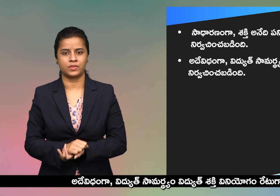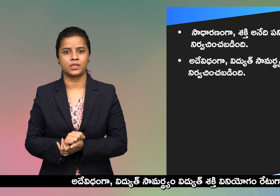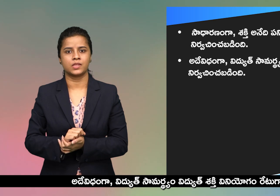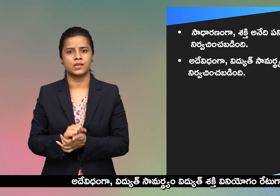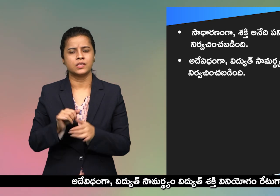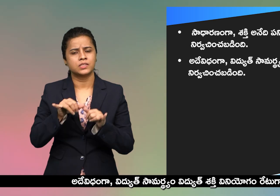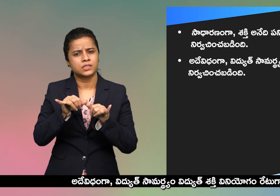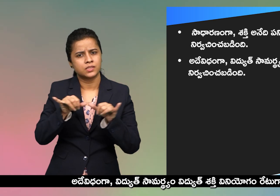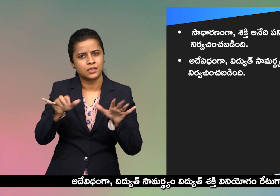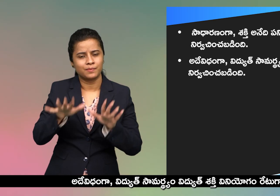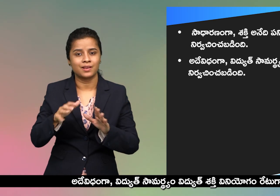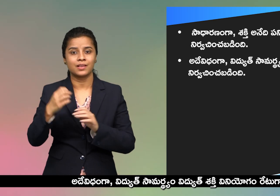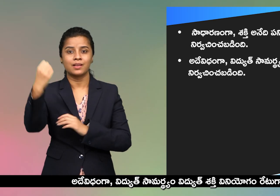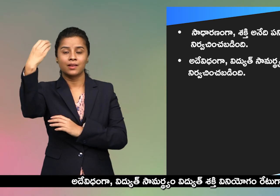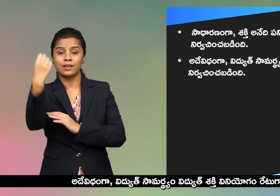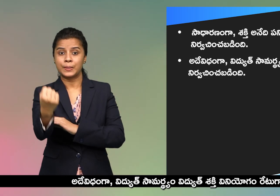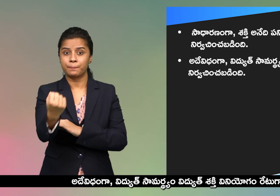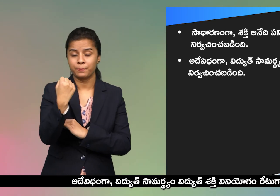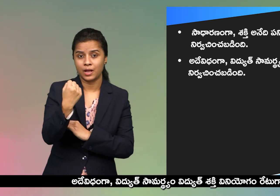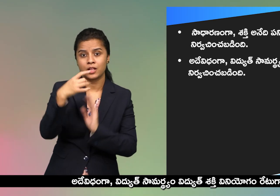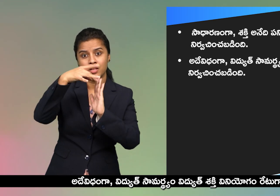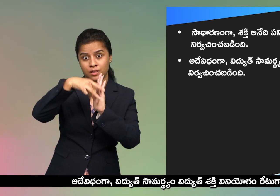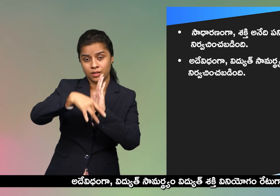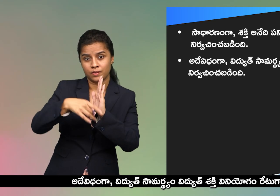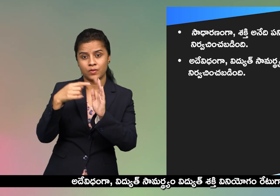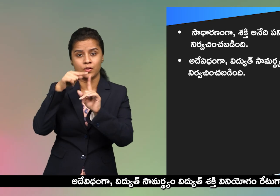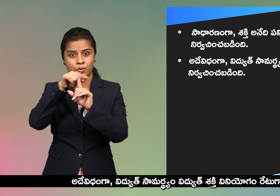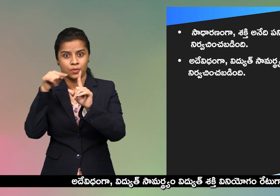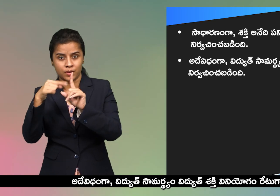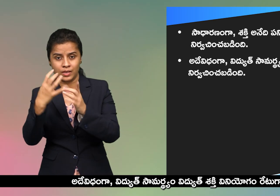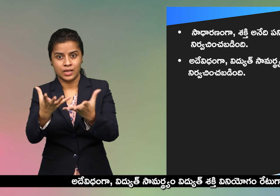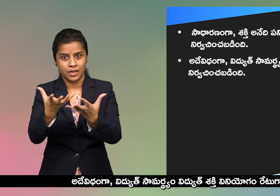అదేవిధంగా విద్యుత్ సామర్థ్యం విద్యుత్ శక్తి వినియోగం రేటుగా నిర్వచించబడింది.